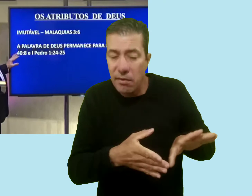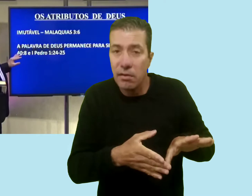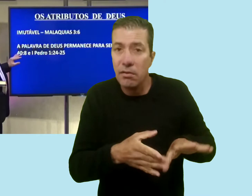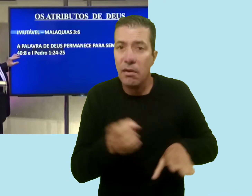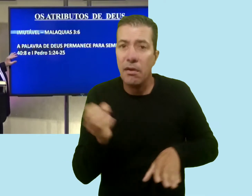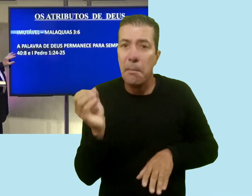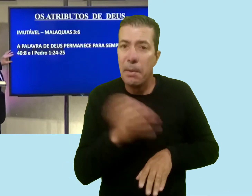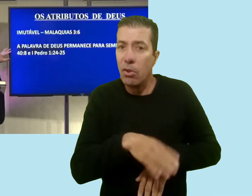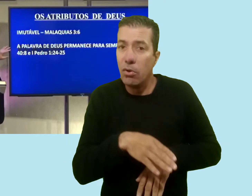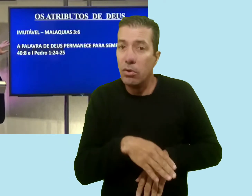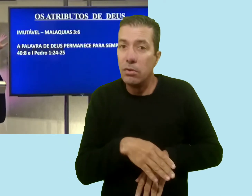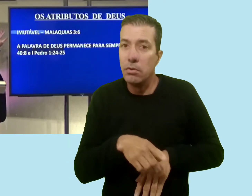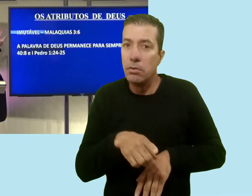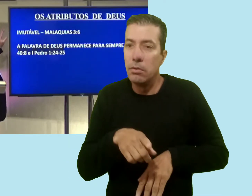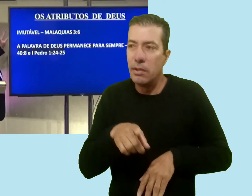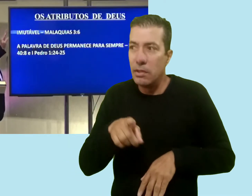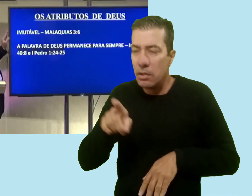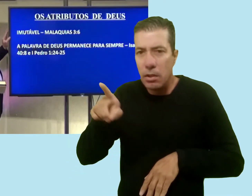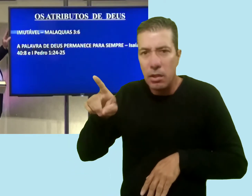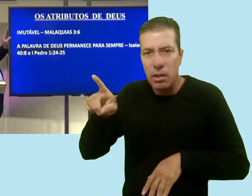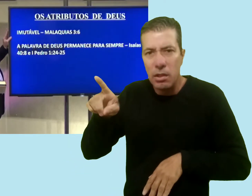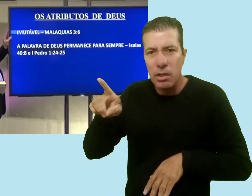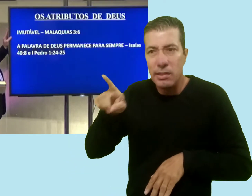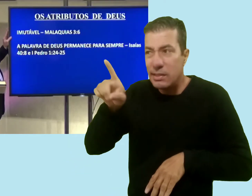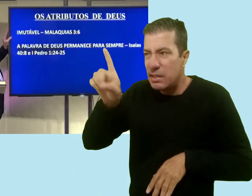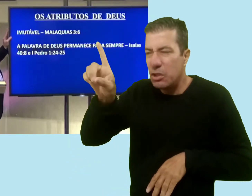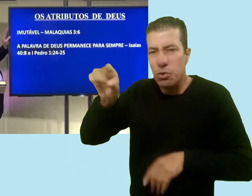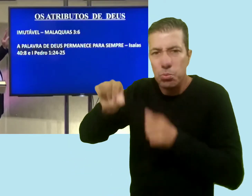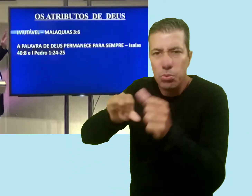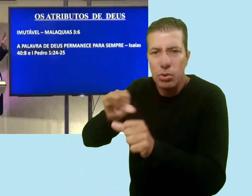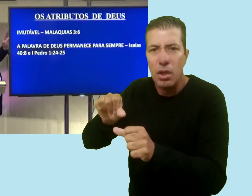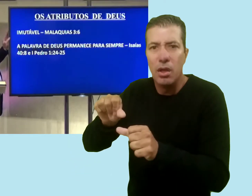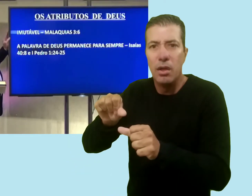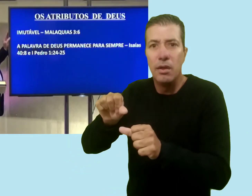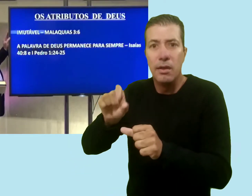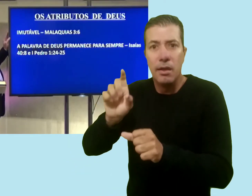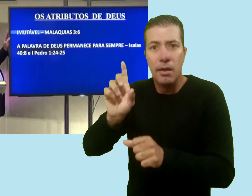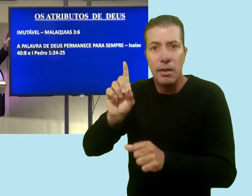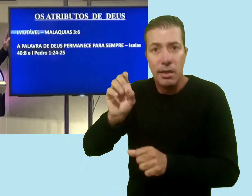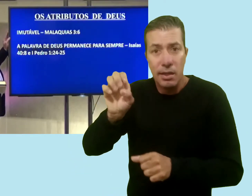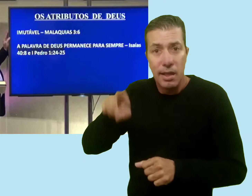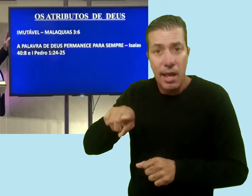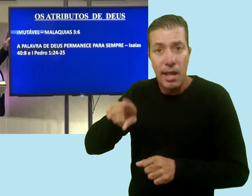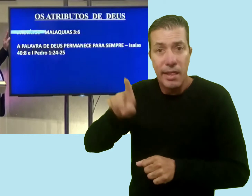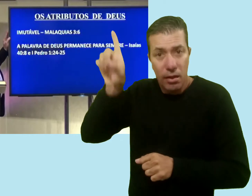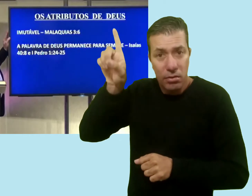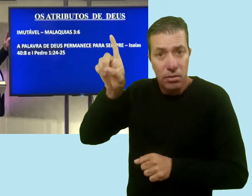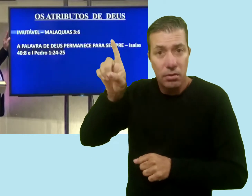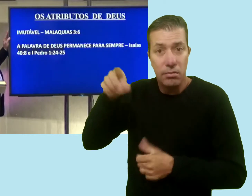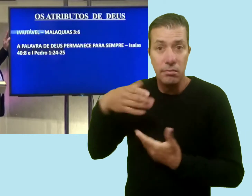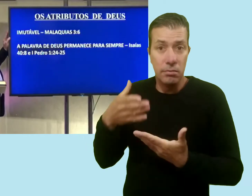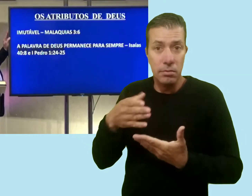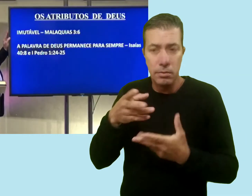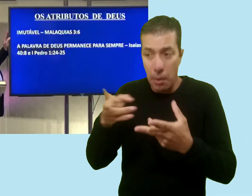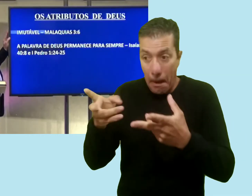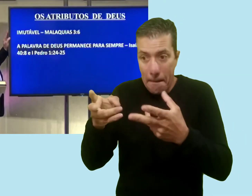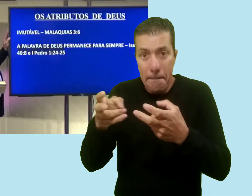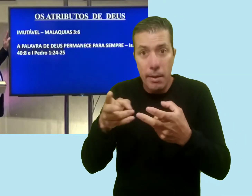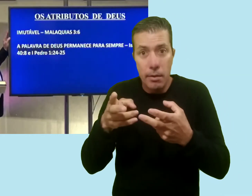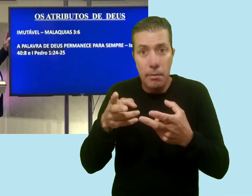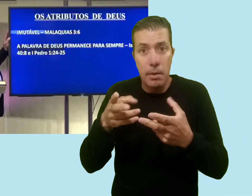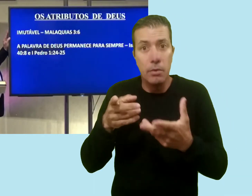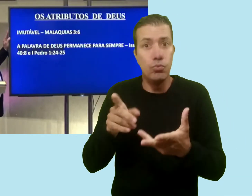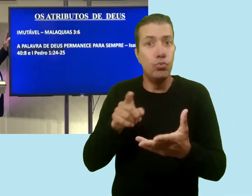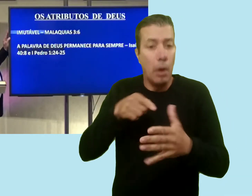a palavra de Deus caducou, Ele muda. Se Ele muda, Ele é Deus? Vocês